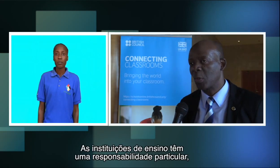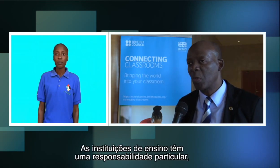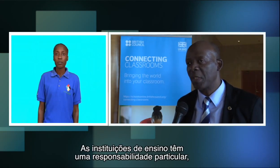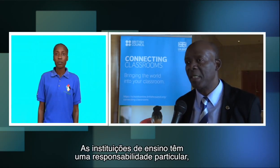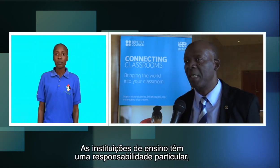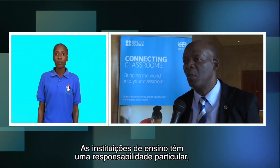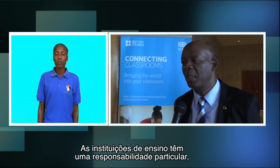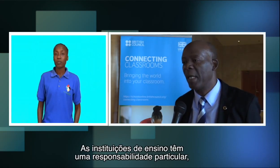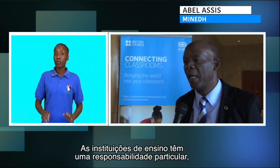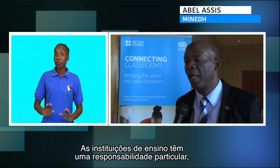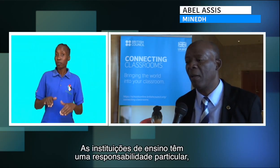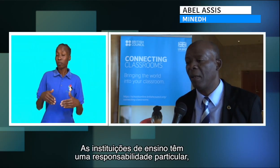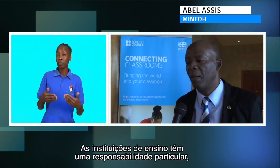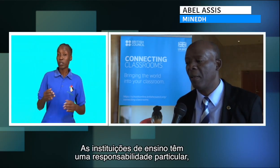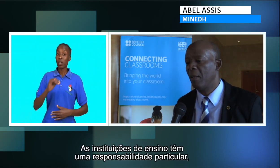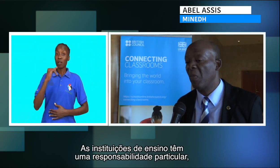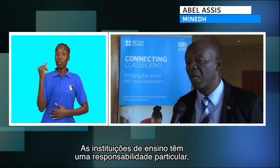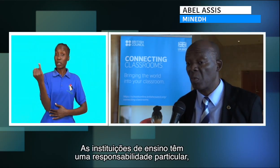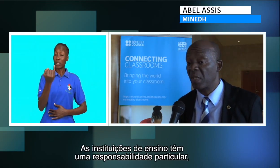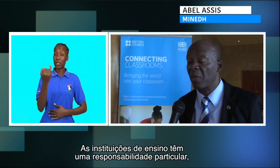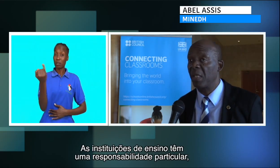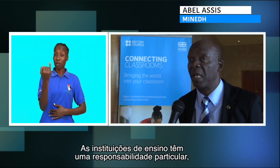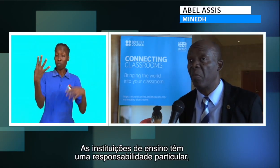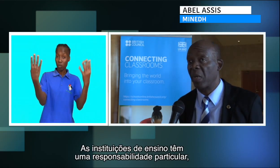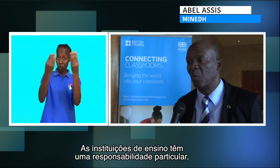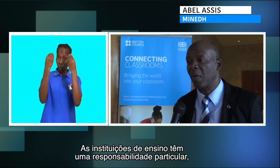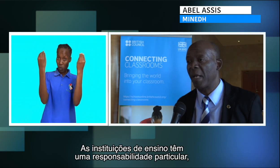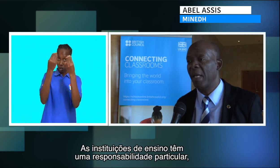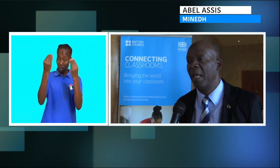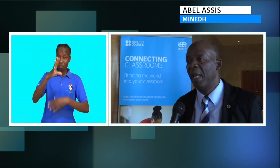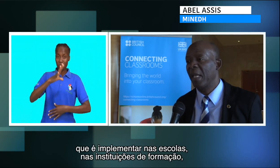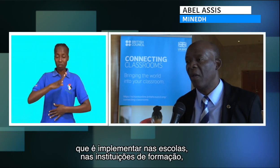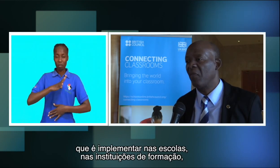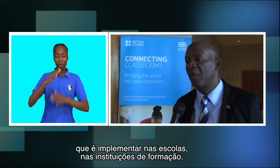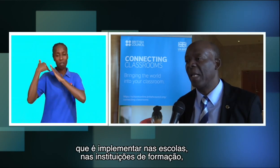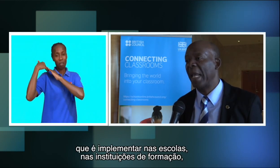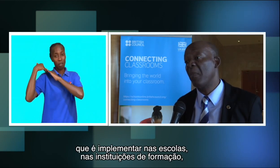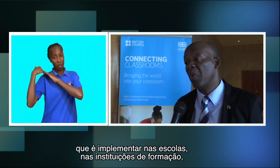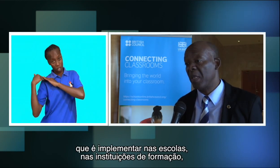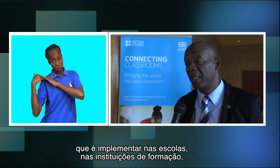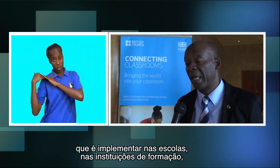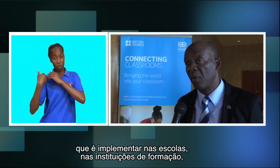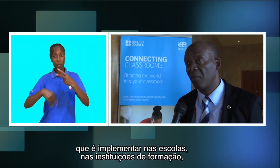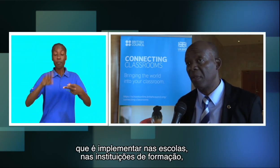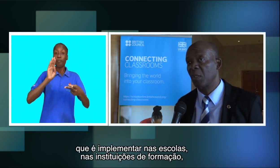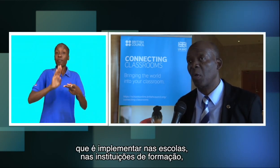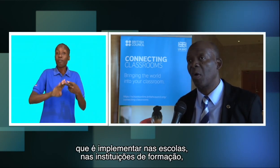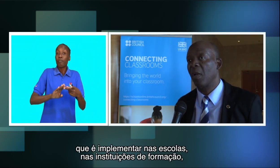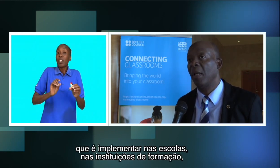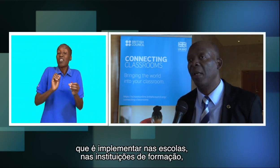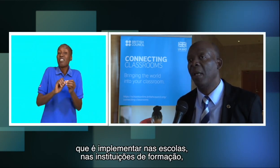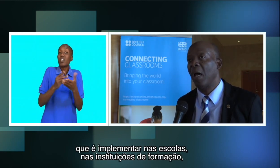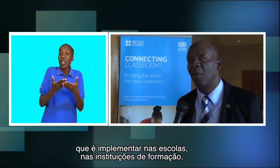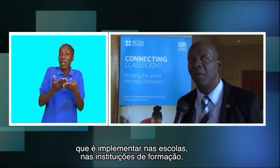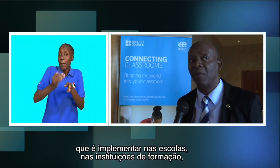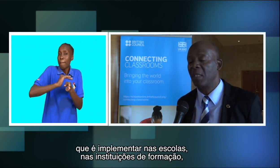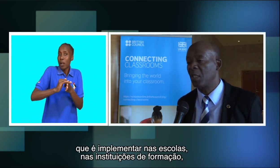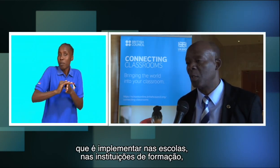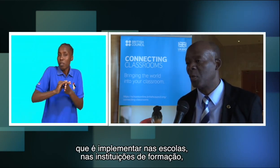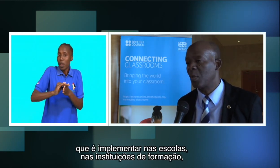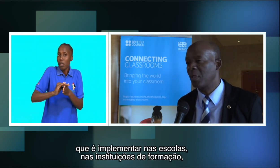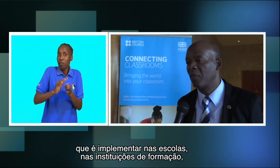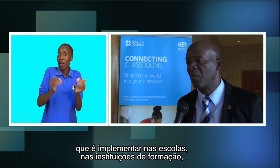As instituições de ensino têm uma responsabilidade particular, que afinal é implementar ao nível da escola, ao